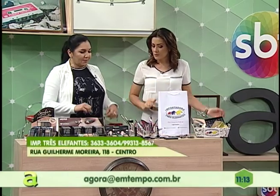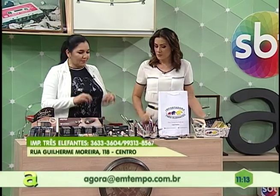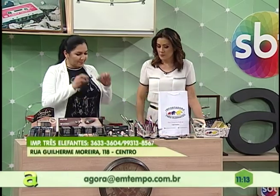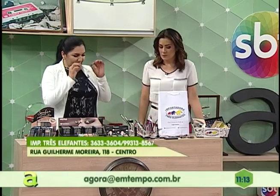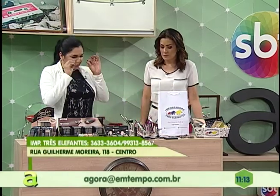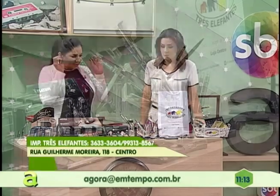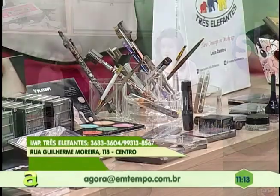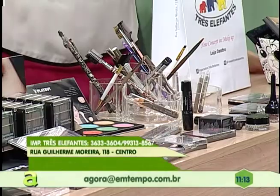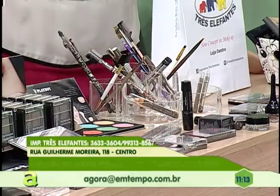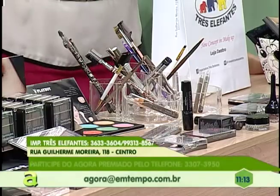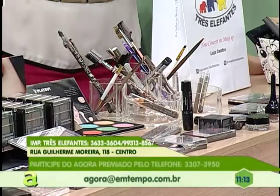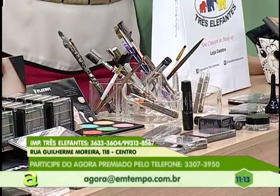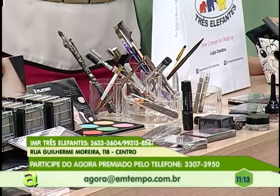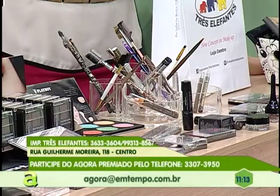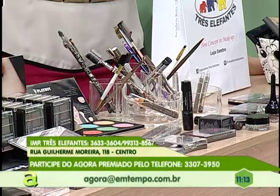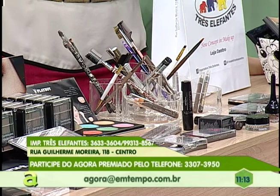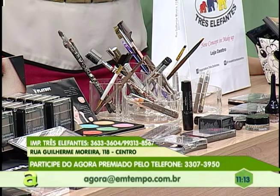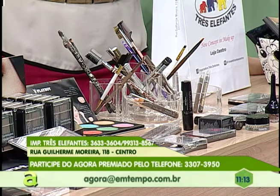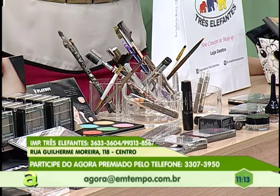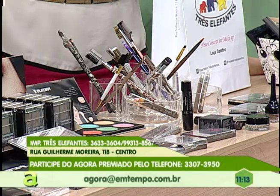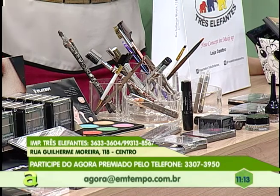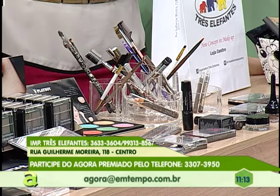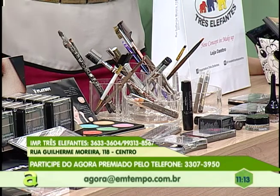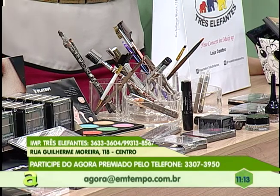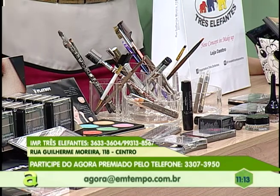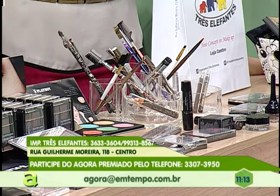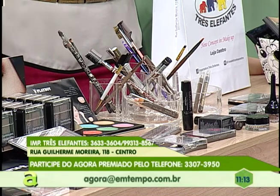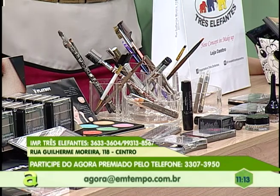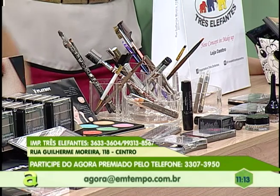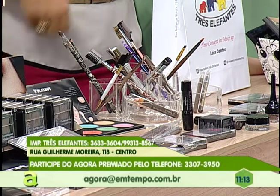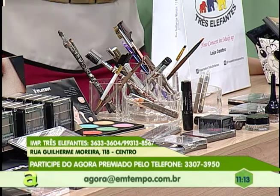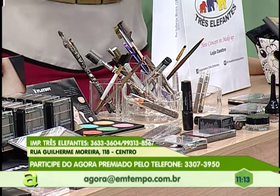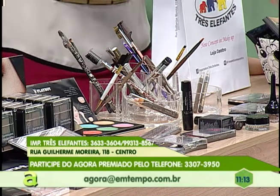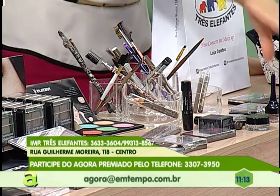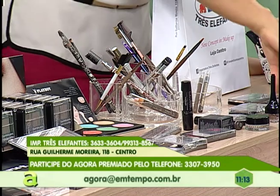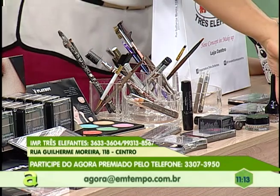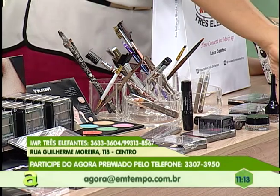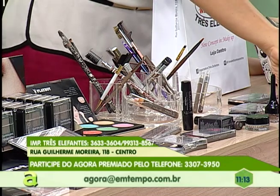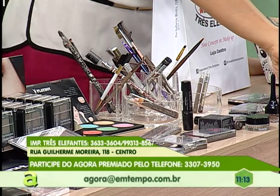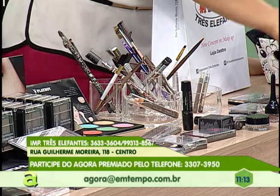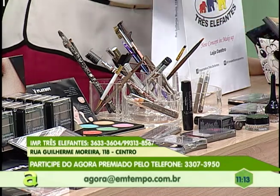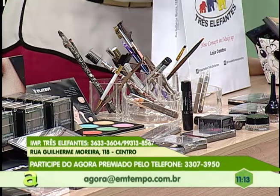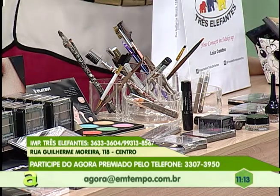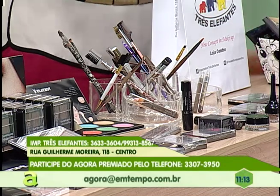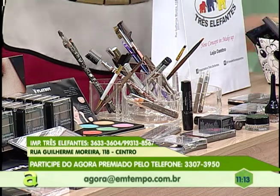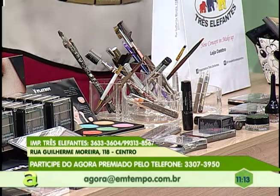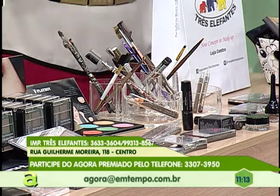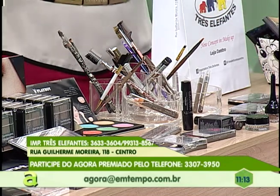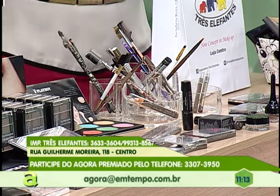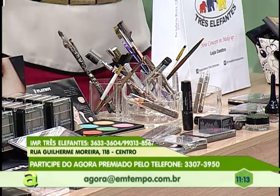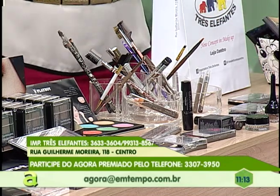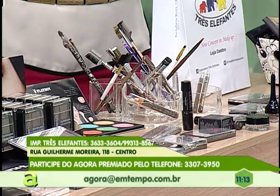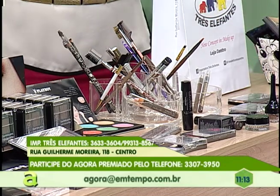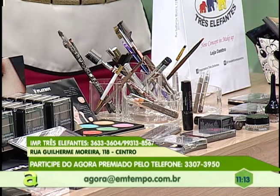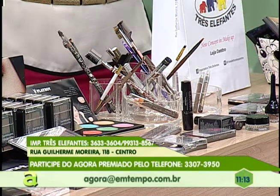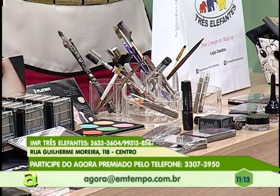como melhorar, fazer um design bacana, sobrancelha fininha, ralinha, pouco, não é problema. Você consegue